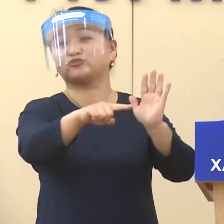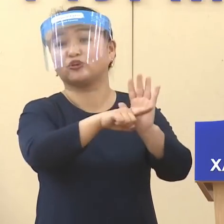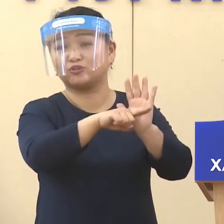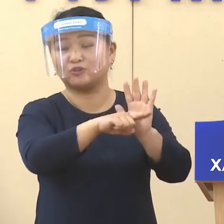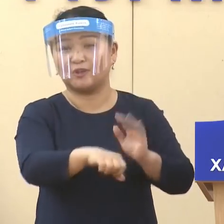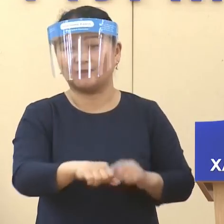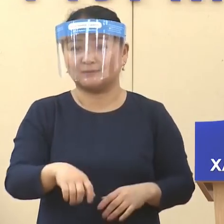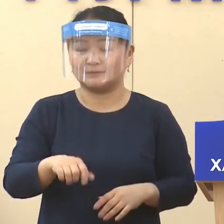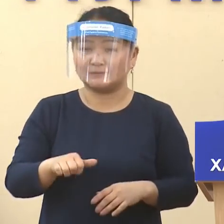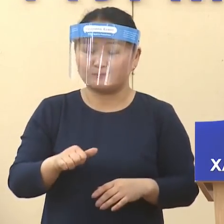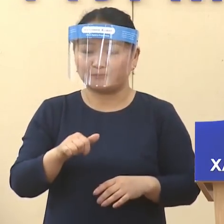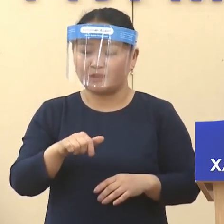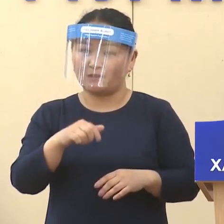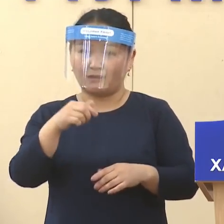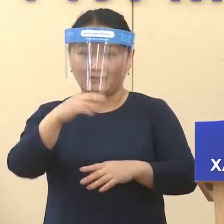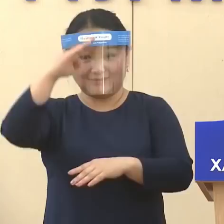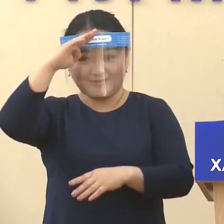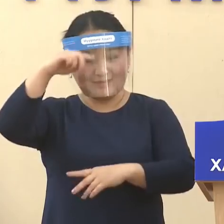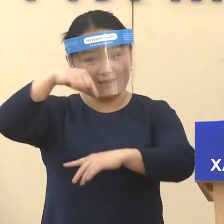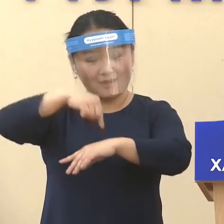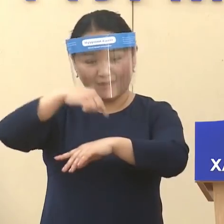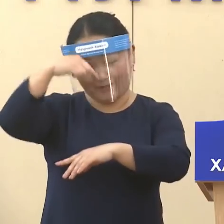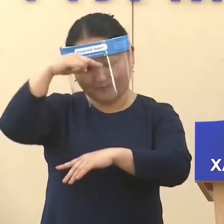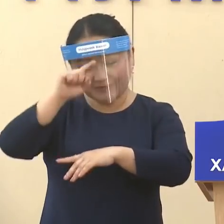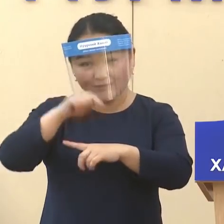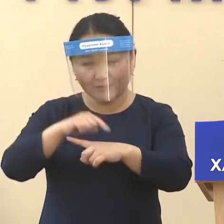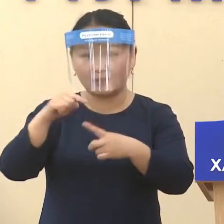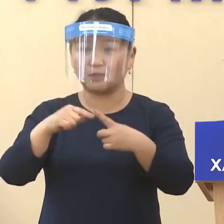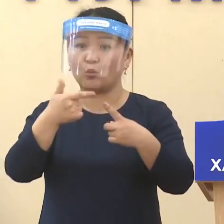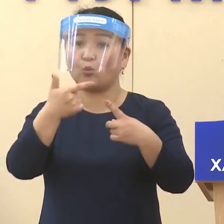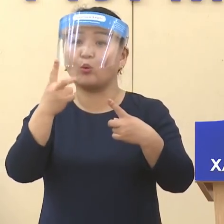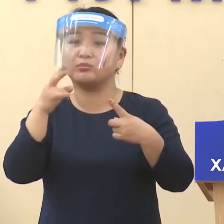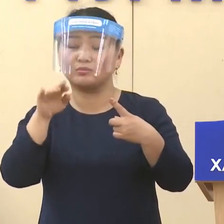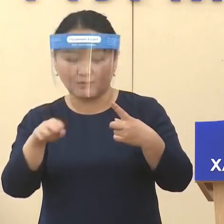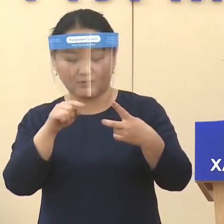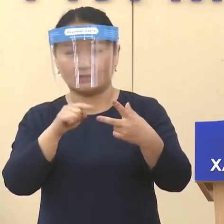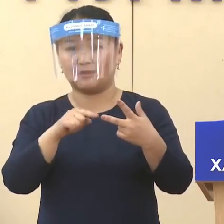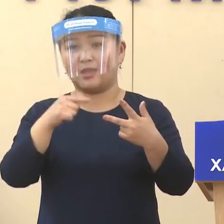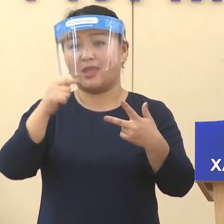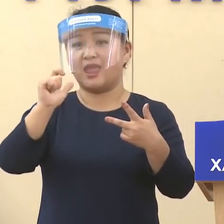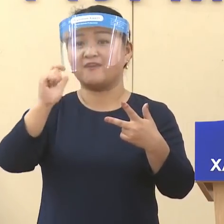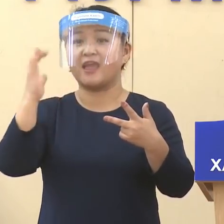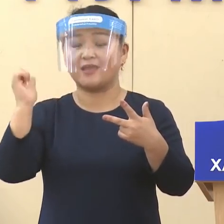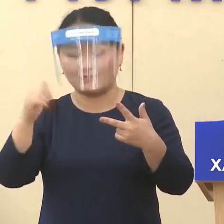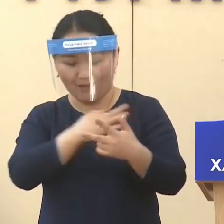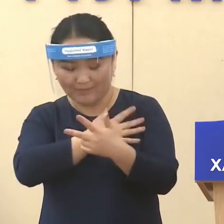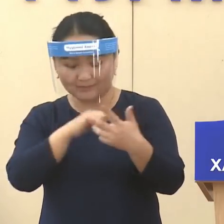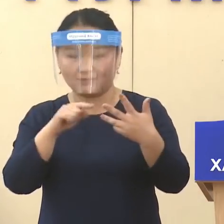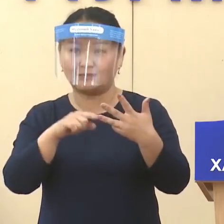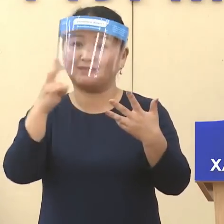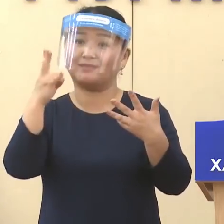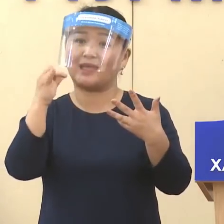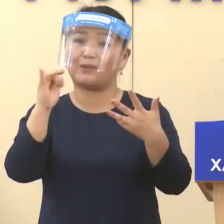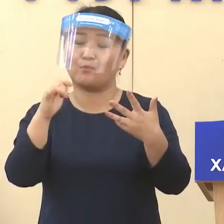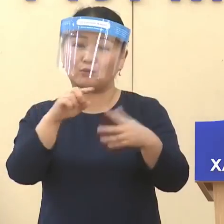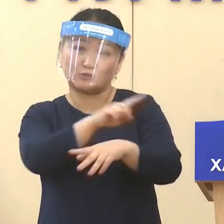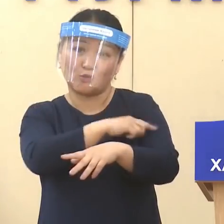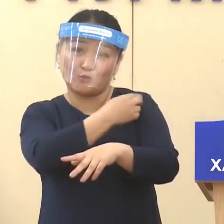цэргийн госпитал, айлвч очтууд, гүнд, тэгээд амралт, дэриймж очтууд, Наран Булаг